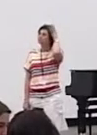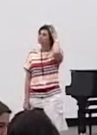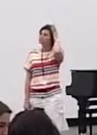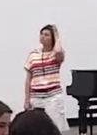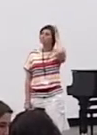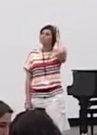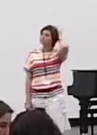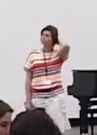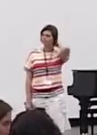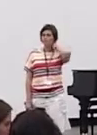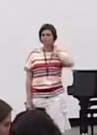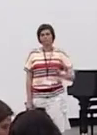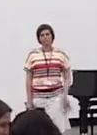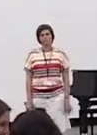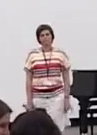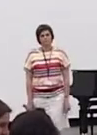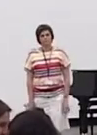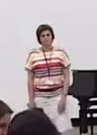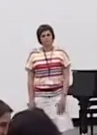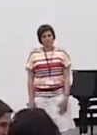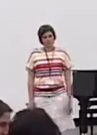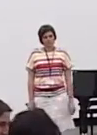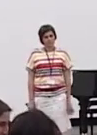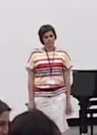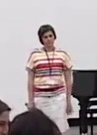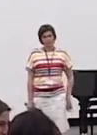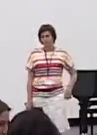contratados quer por uns, quer por outros.